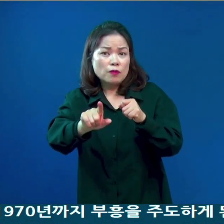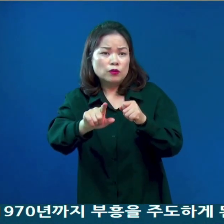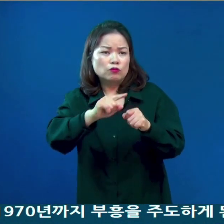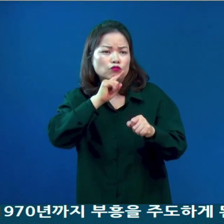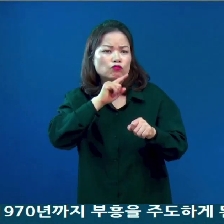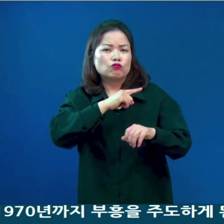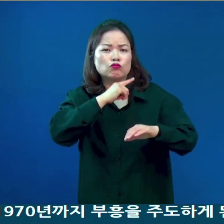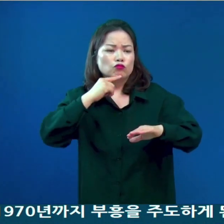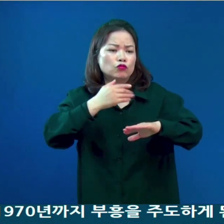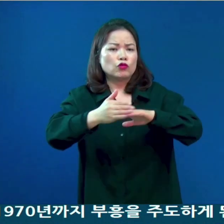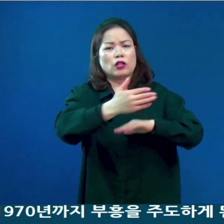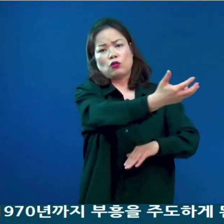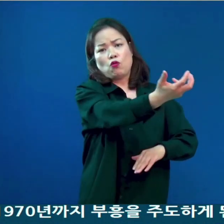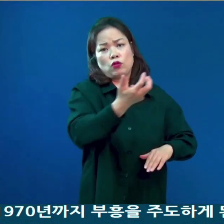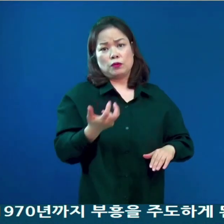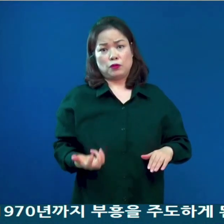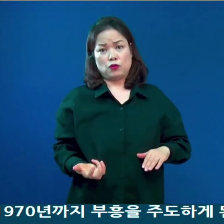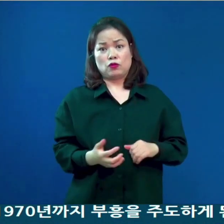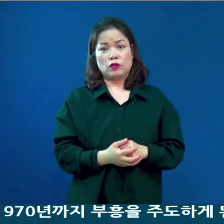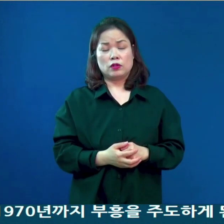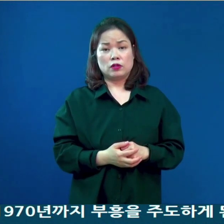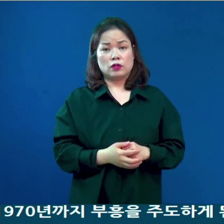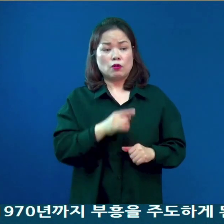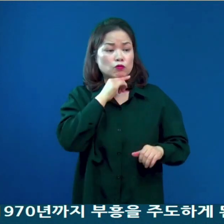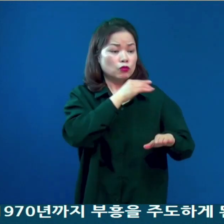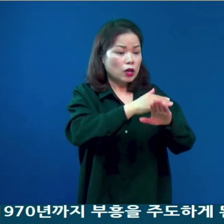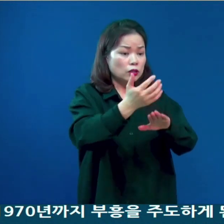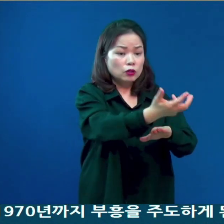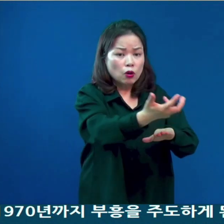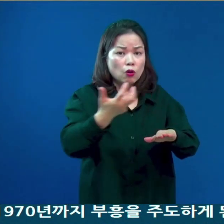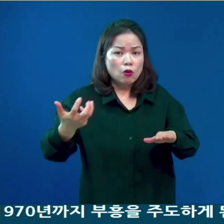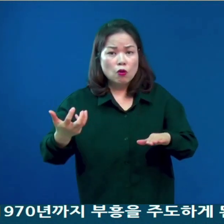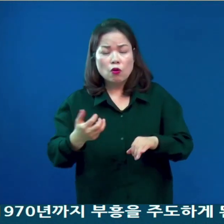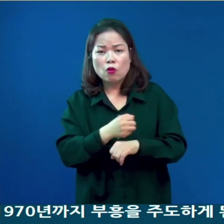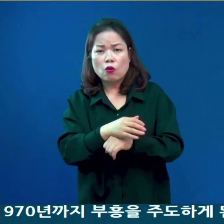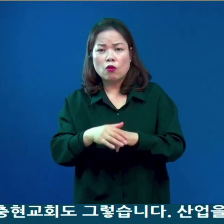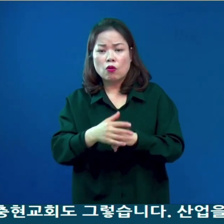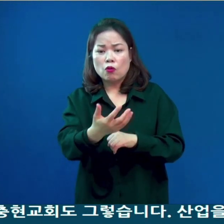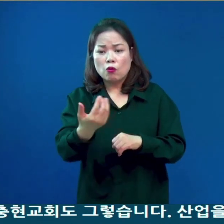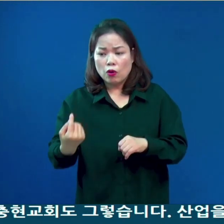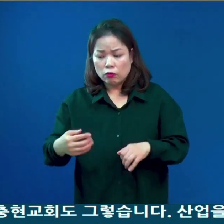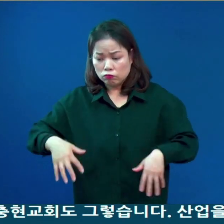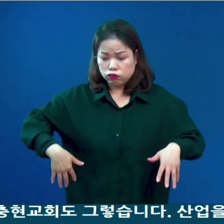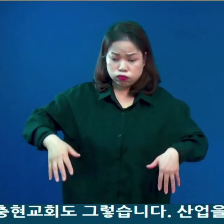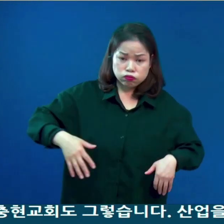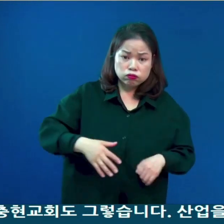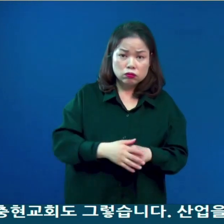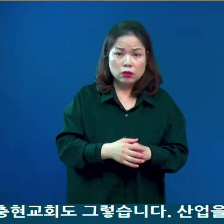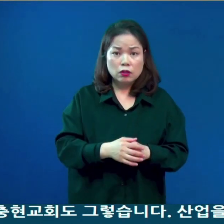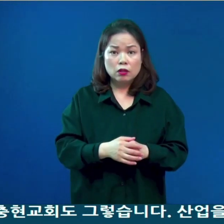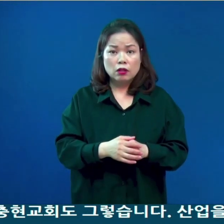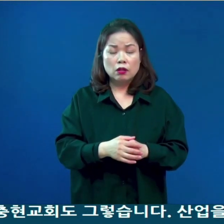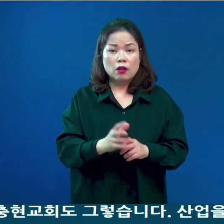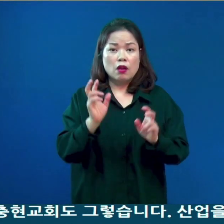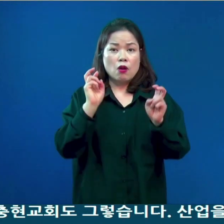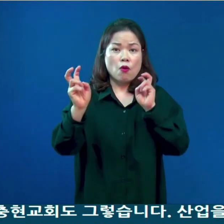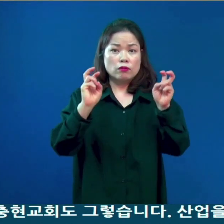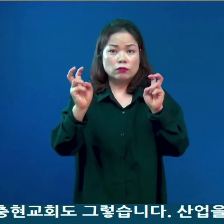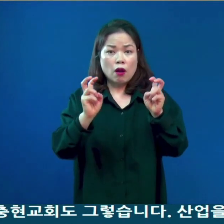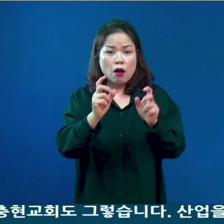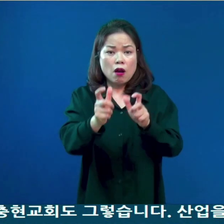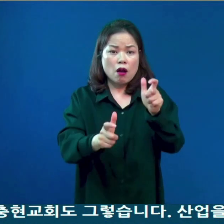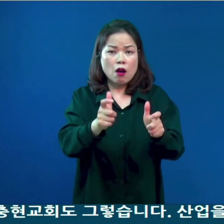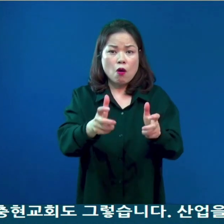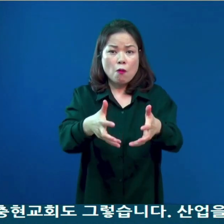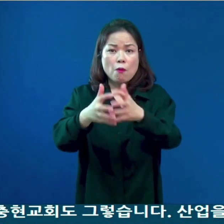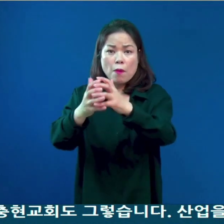오신 분들이었습니다. 북에서 오신 분들이 홀홀단신으로 내려왔는데 기업을 일으키게 됩니다.